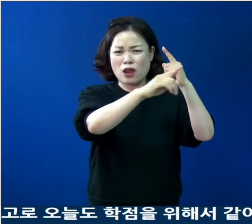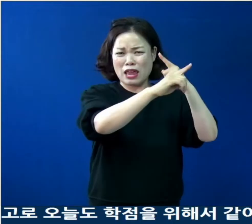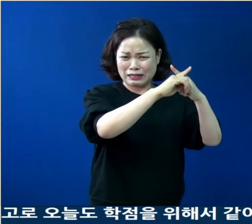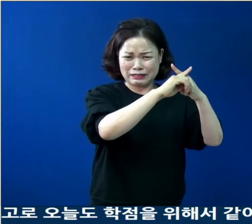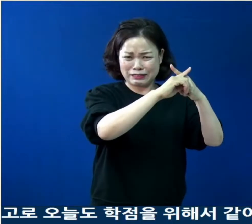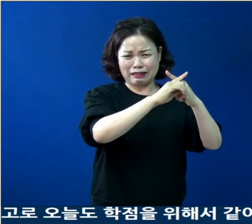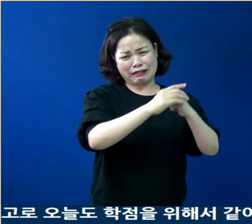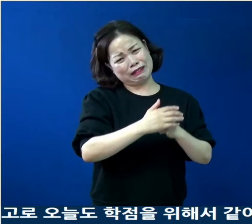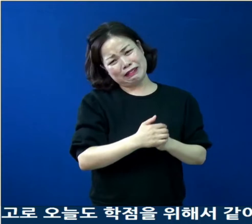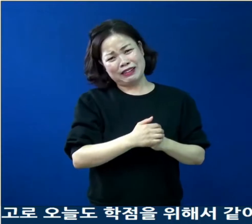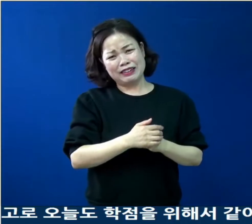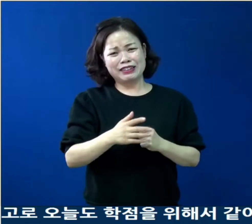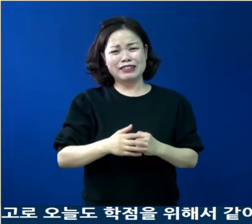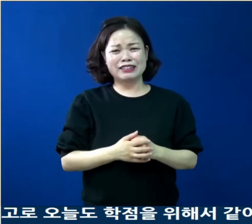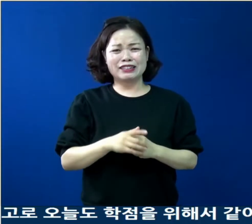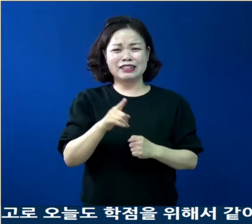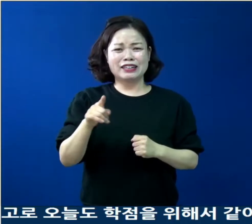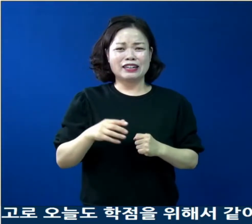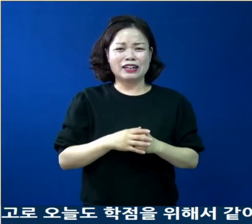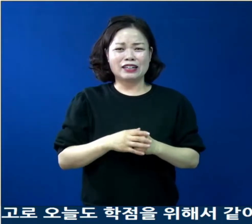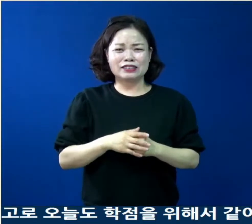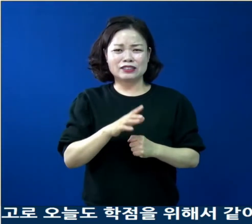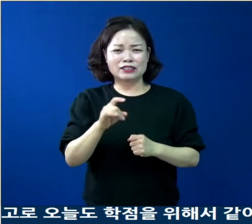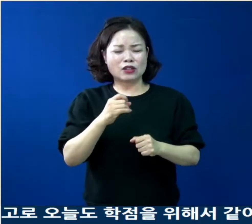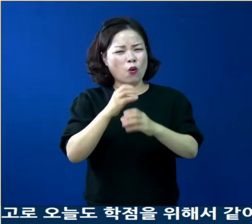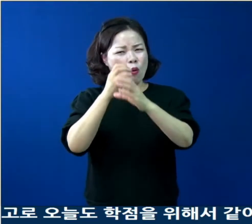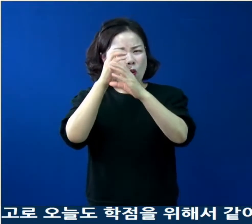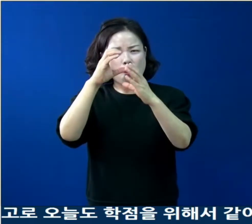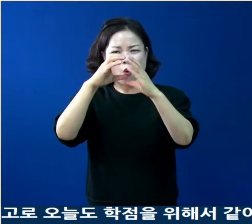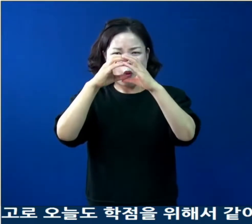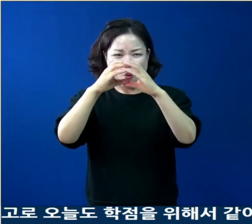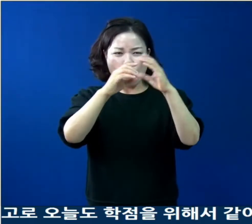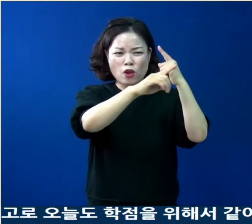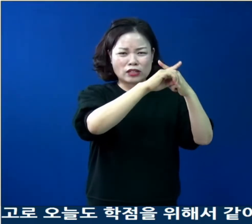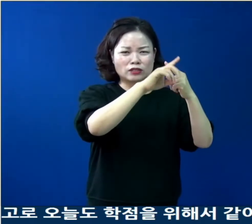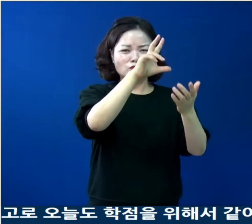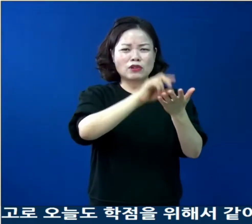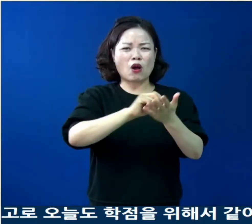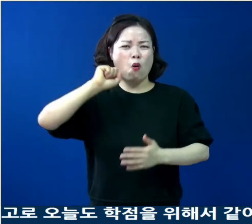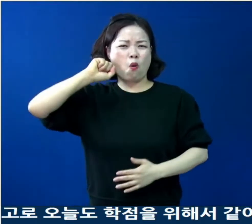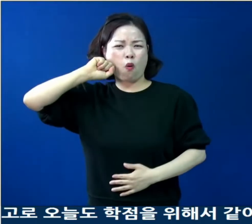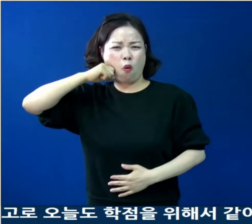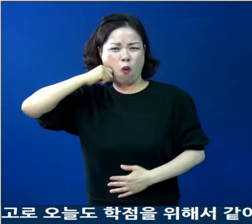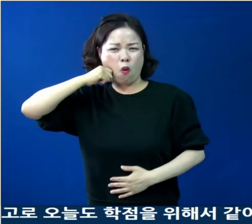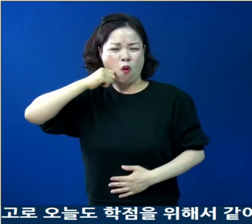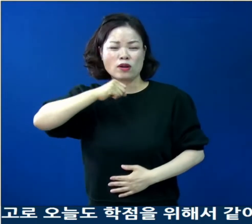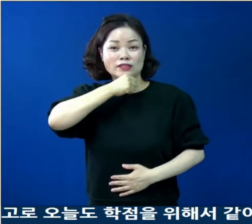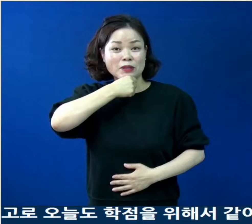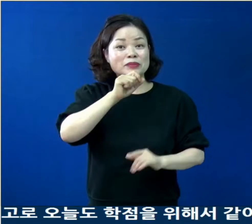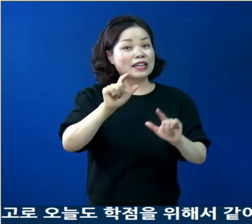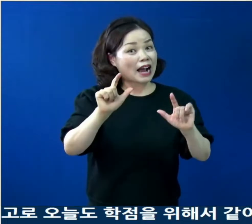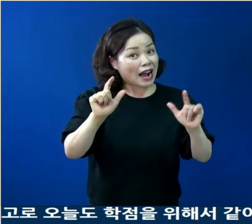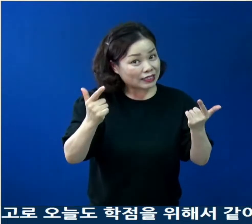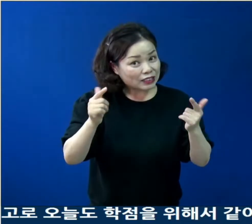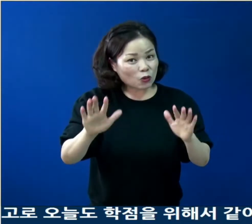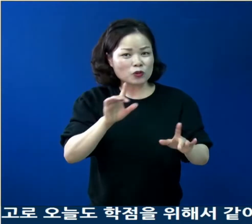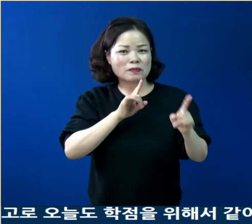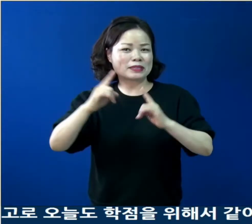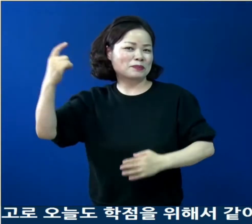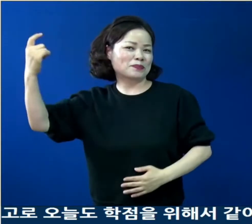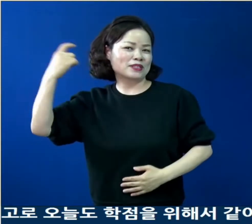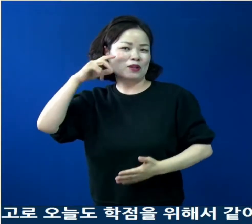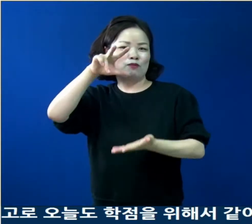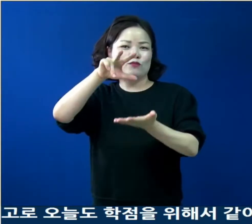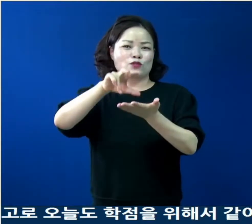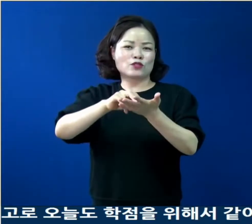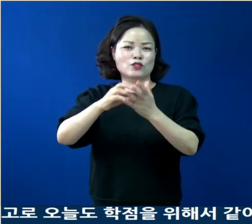안 했지만 이게 막 꼬면 OX 문제가 참 어렵습니다. 한번 여러분 학점제가 아니더라도 오늘 말씀 듣고 이